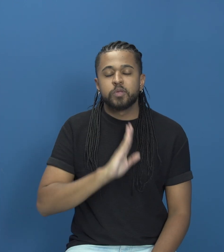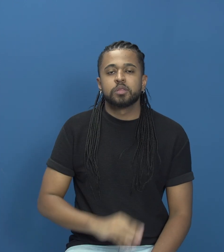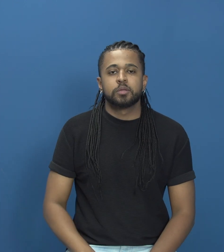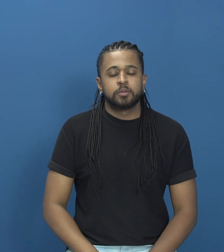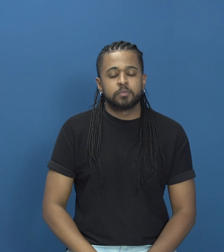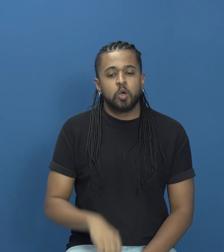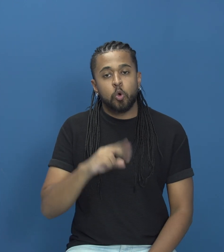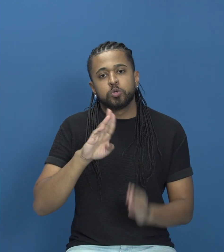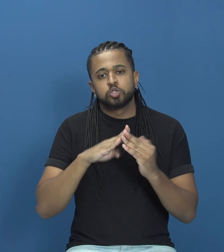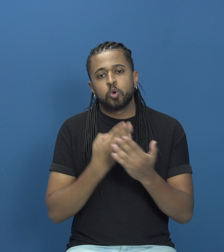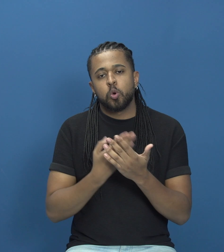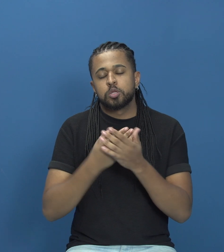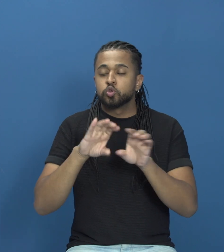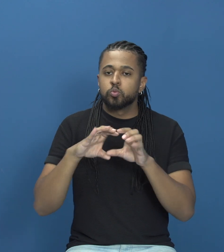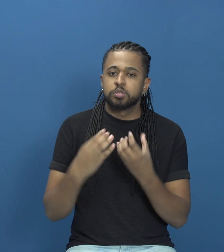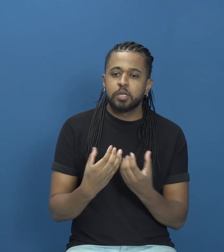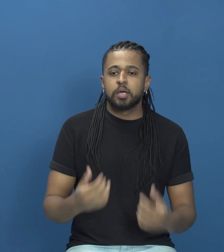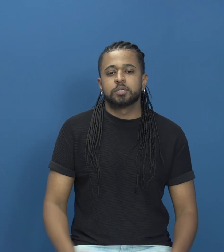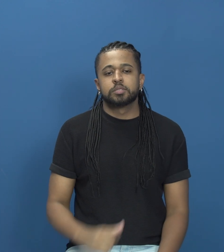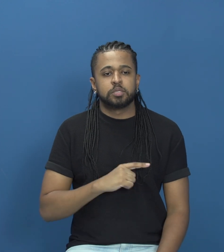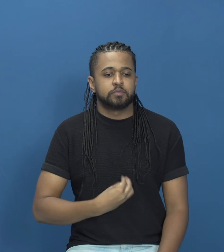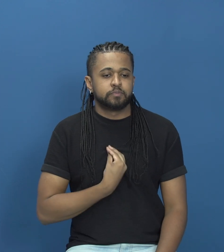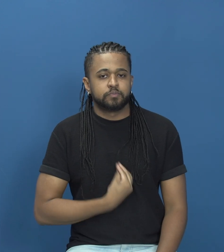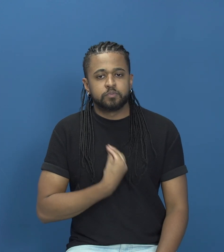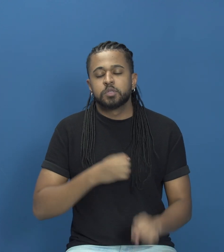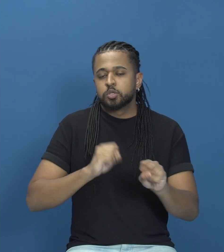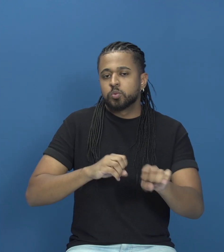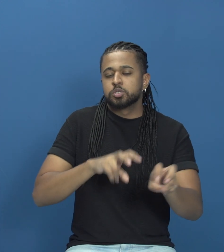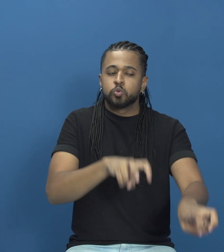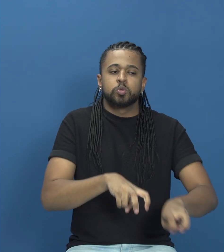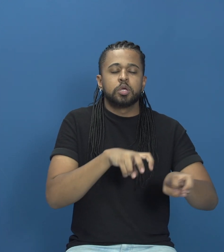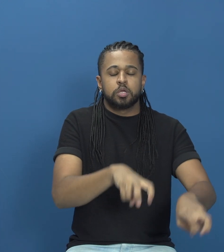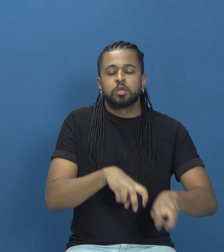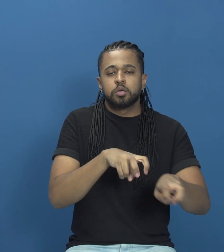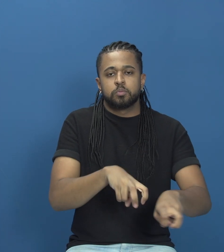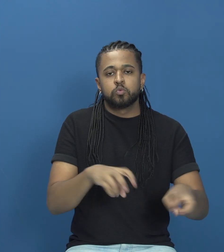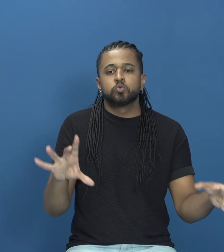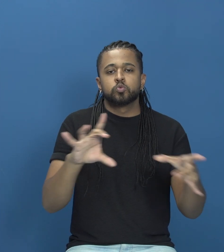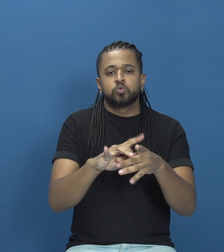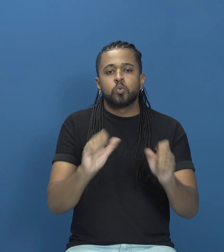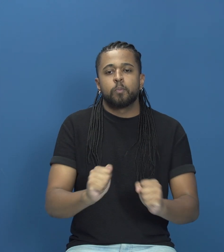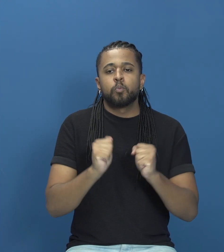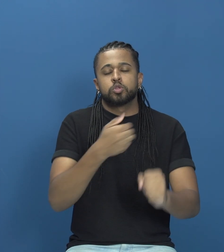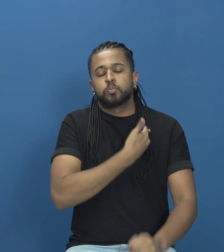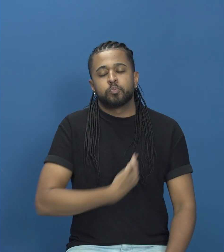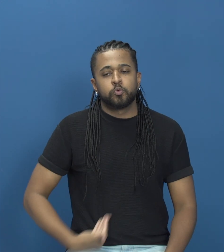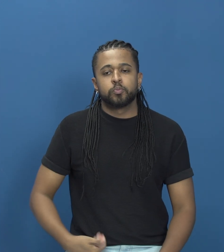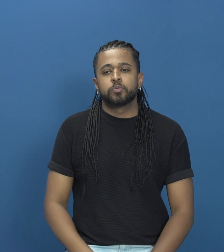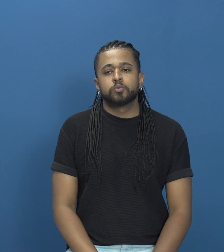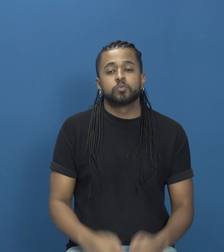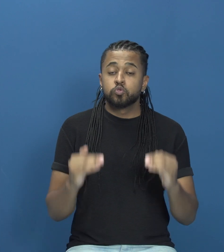ou em escolas comunitárias que atuam no âmbito da educação do campo conveniadas com o poder público,